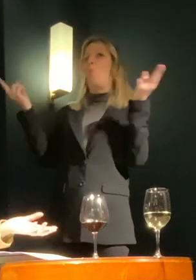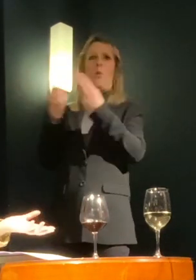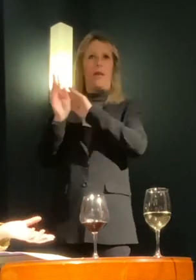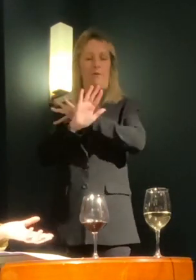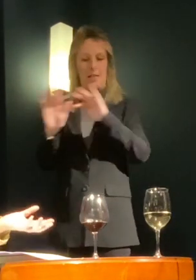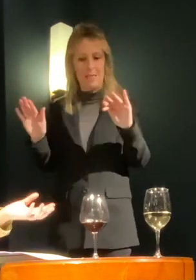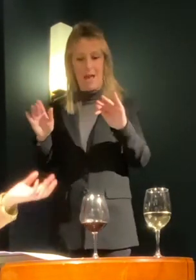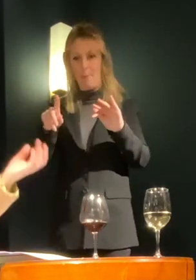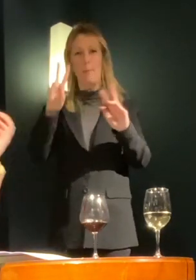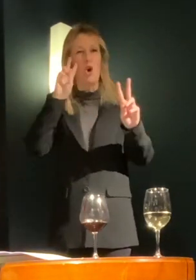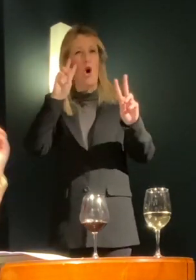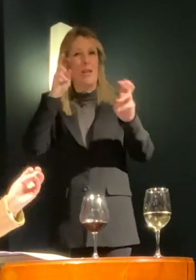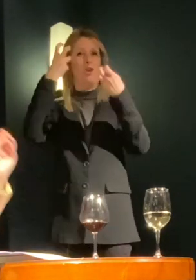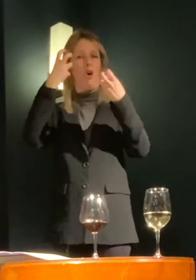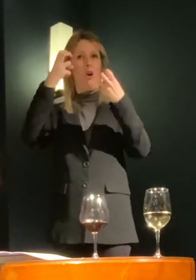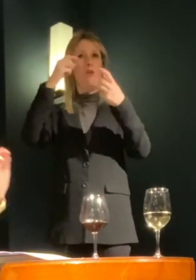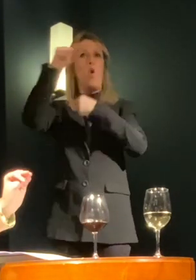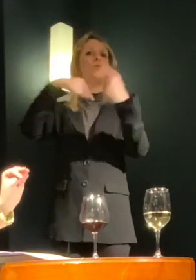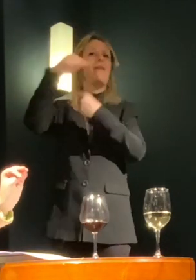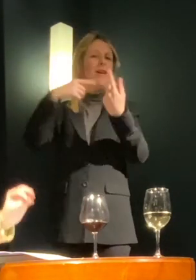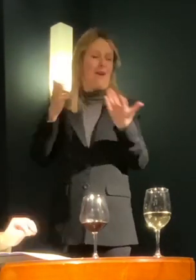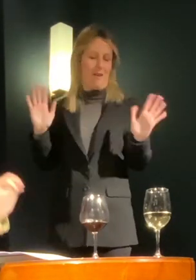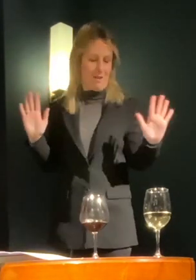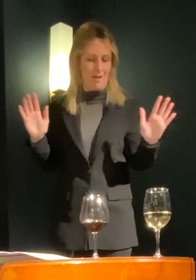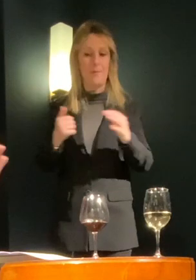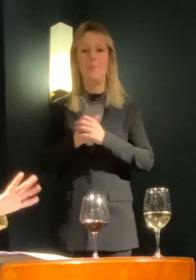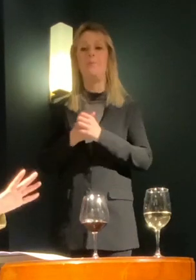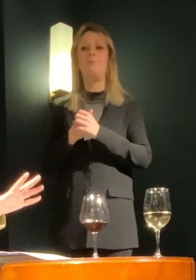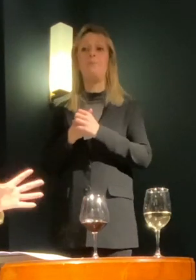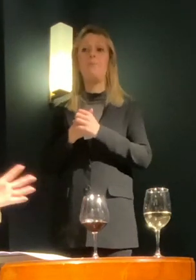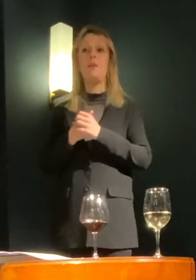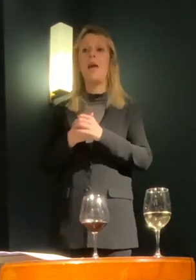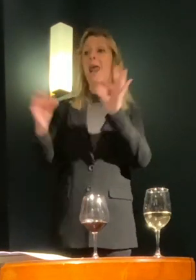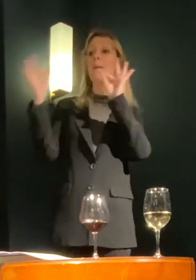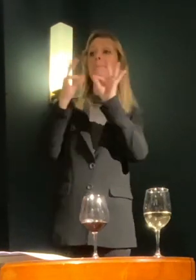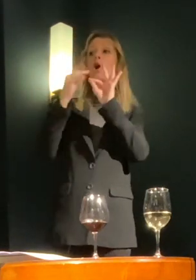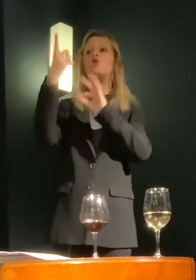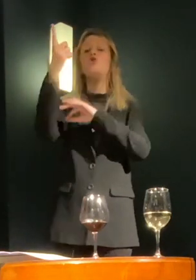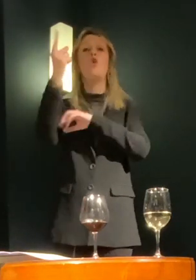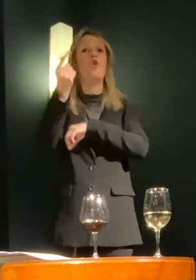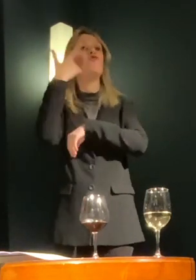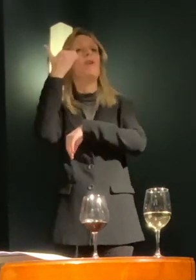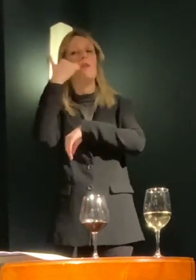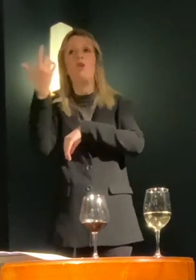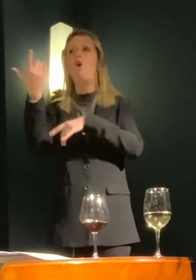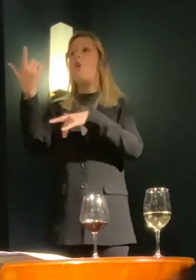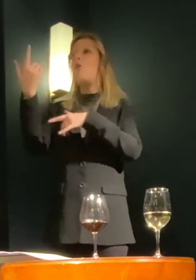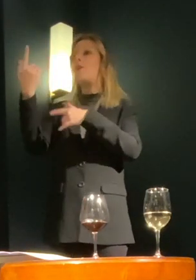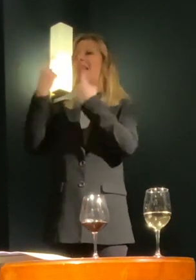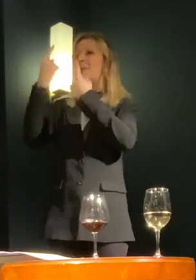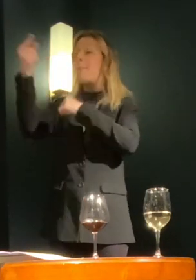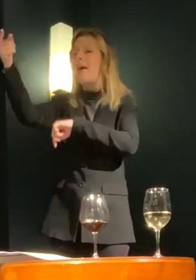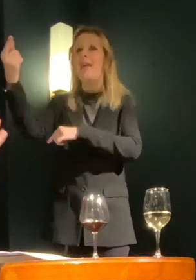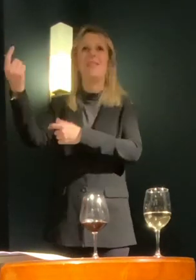in Frenesia, il rapporto con i genitori e con le loro aspettative, perché il tuo protagonista è come se avesse